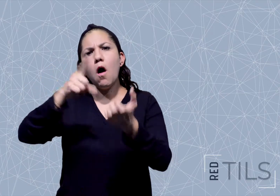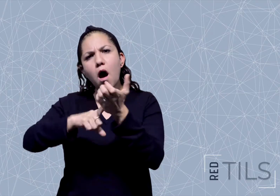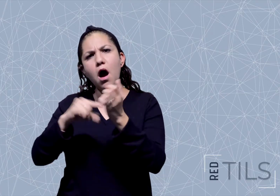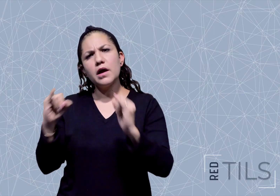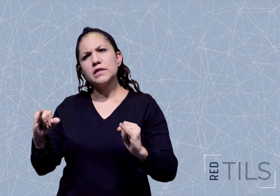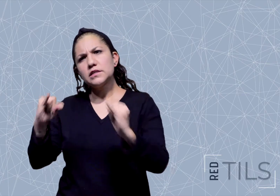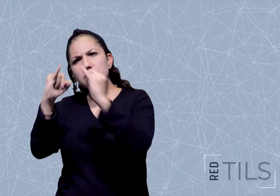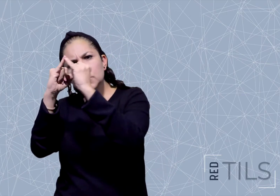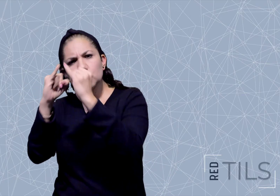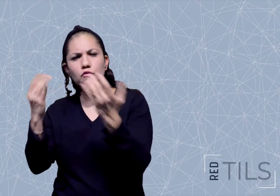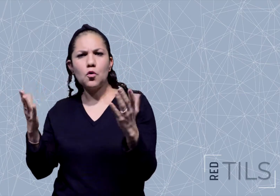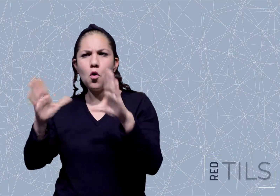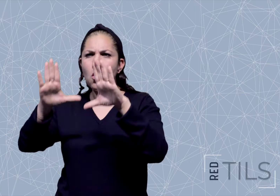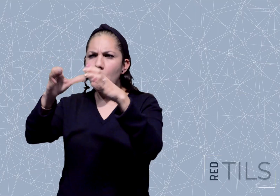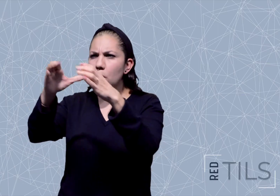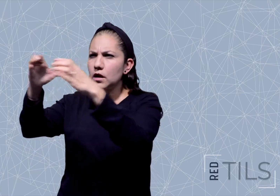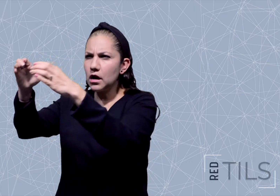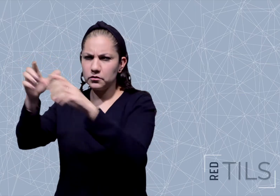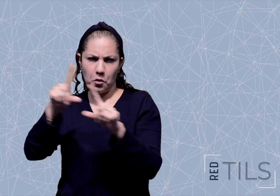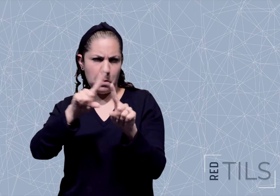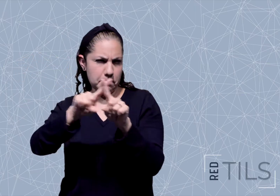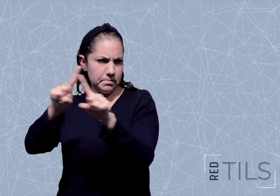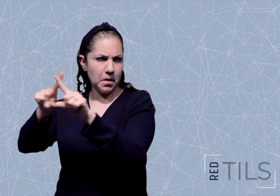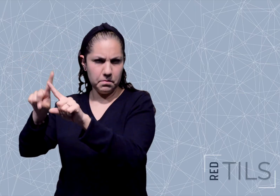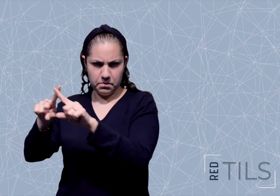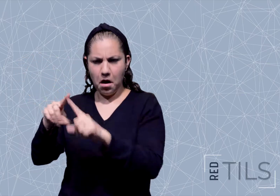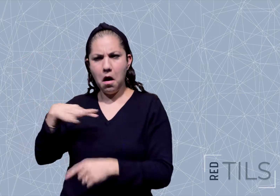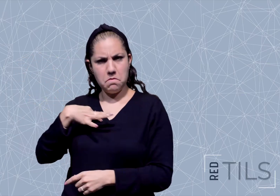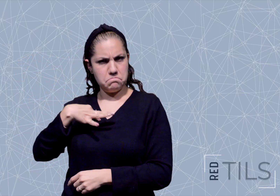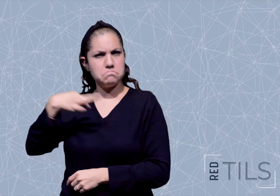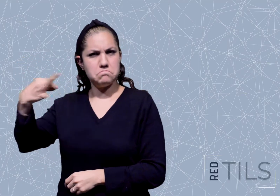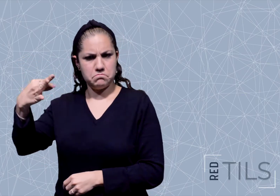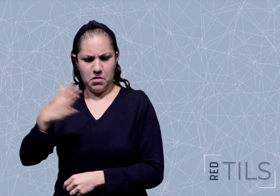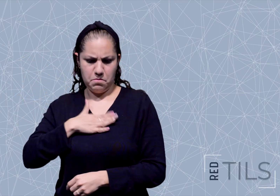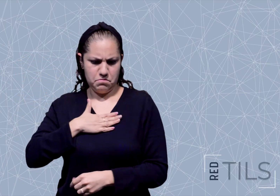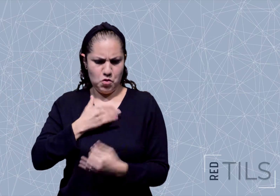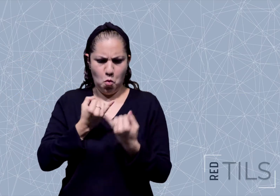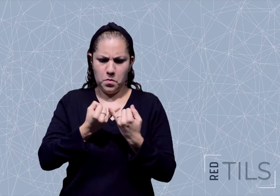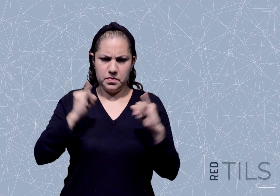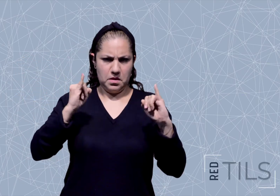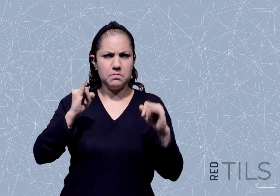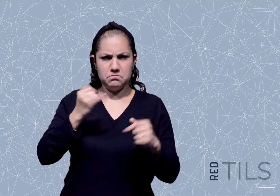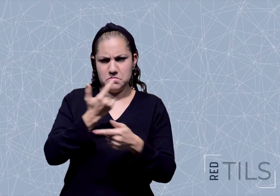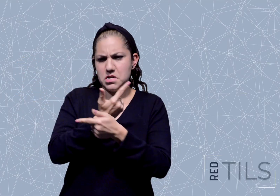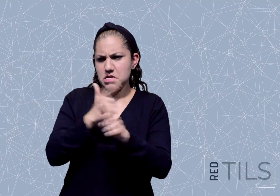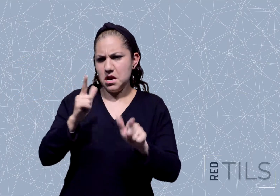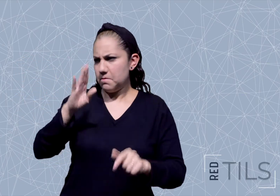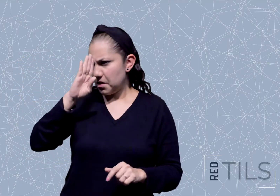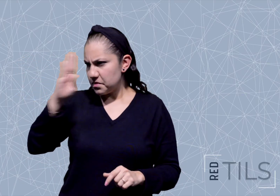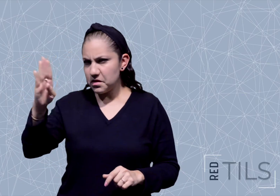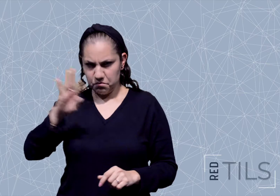organizaciones. Los intérpretes de lenguas de señas han reportado que en estos casos dedican mucho